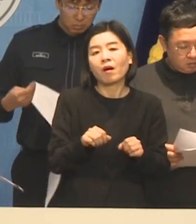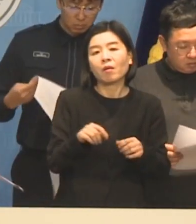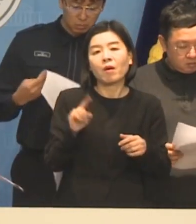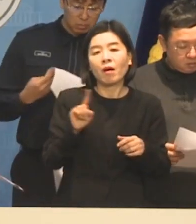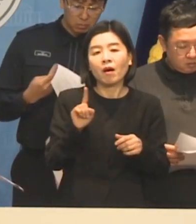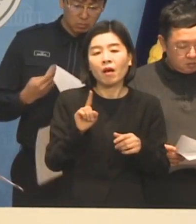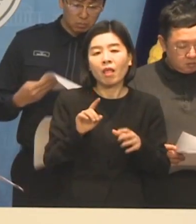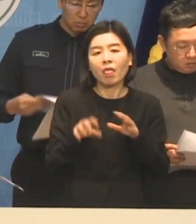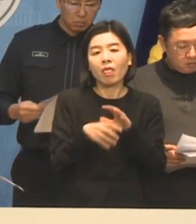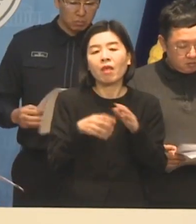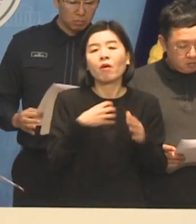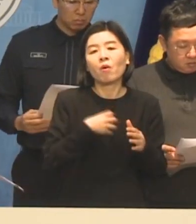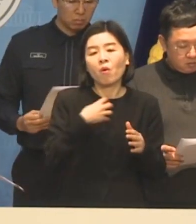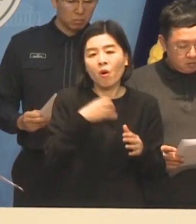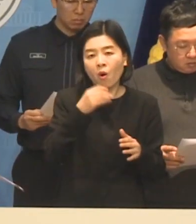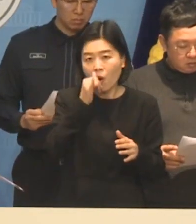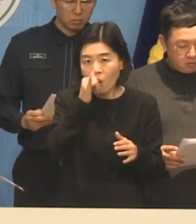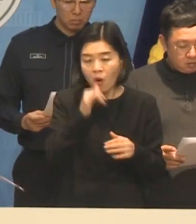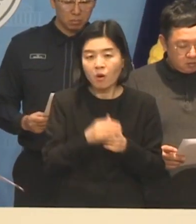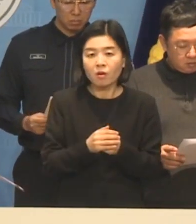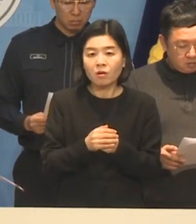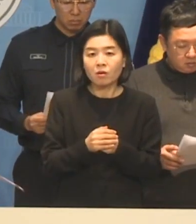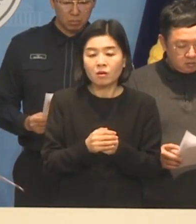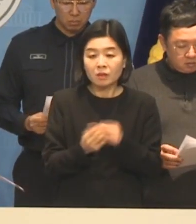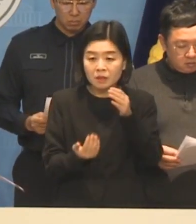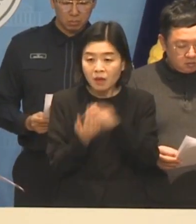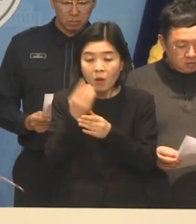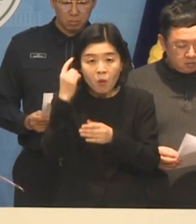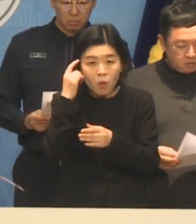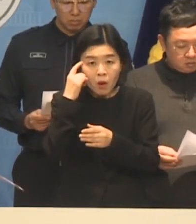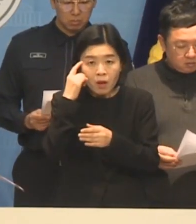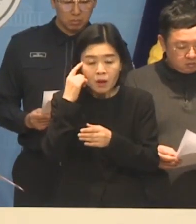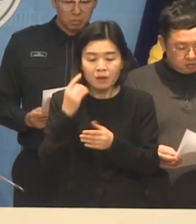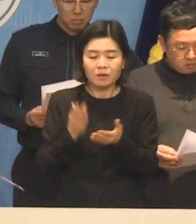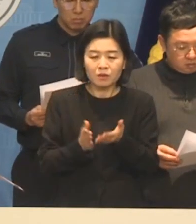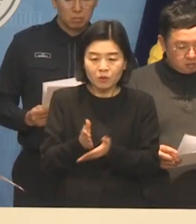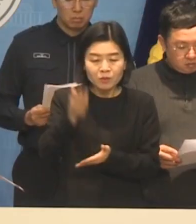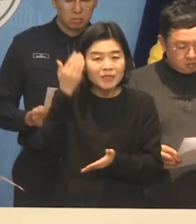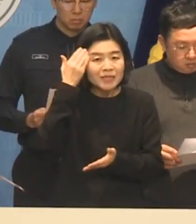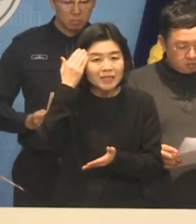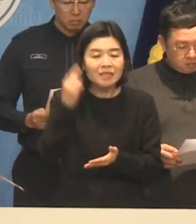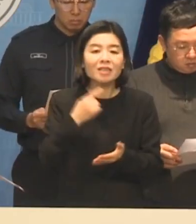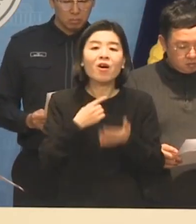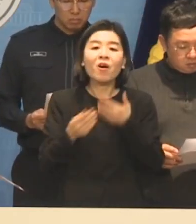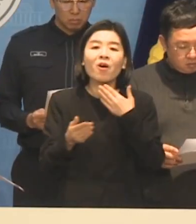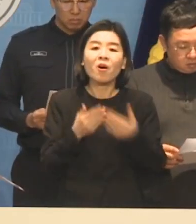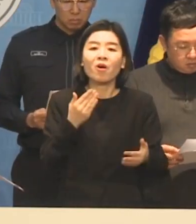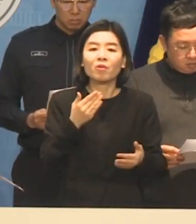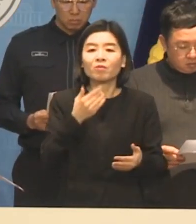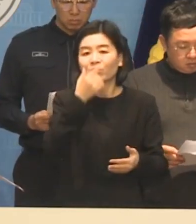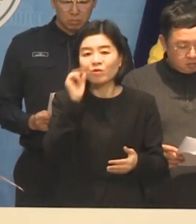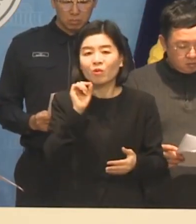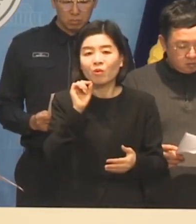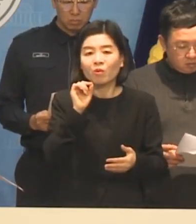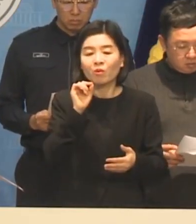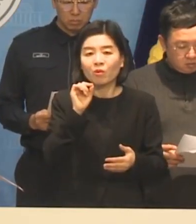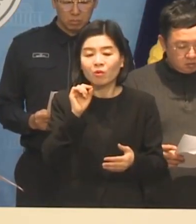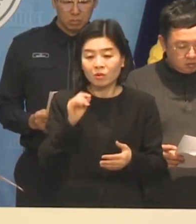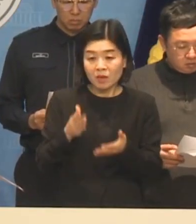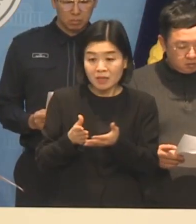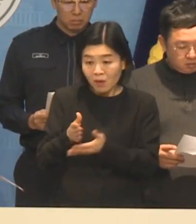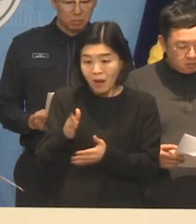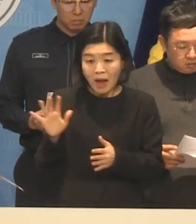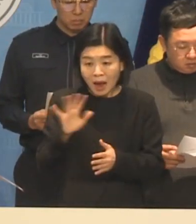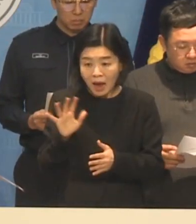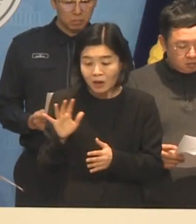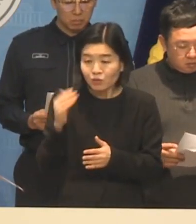이러한 보안사고는 전문적인 지식과 경험이 결여된 인사가 보안 시스템을 운영할 경우 여객의